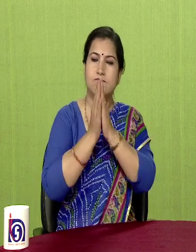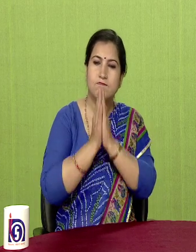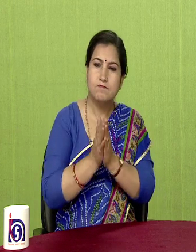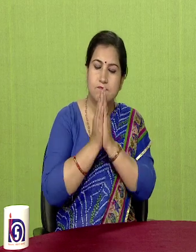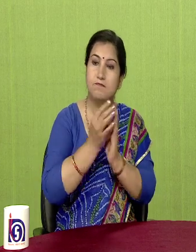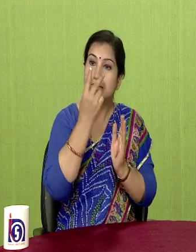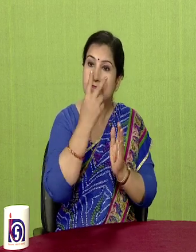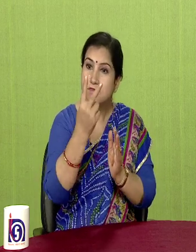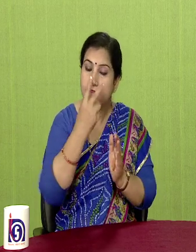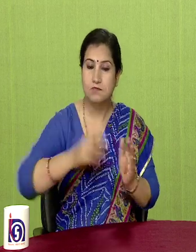तक तृप्त नहीं हुए।